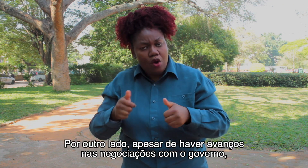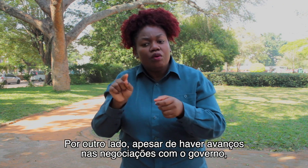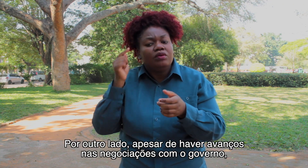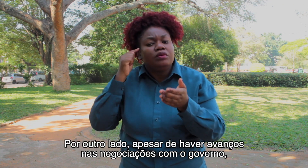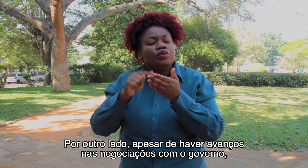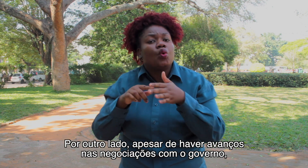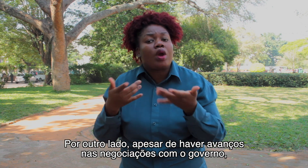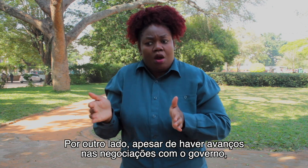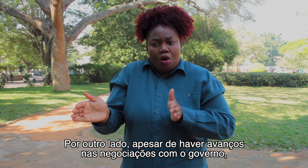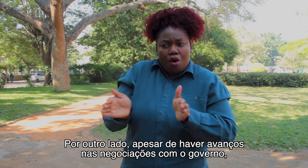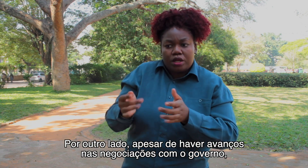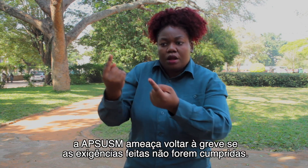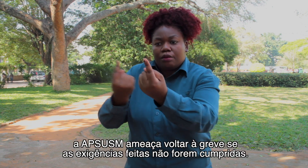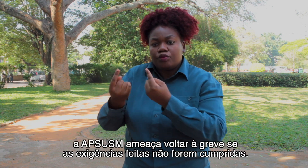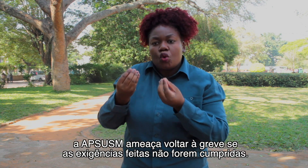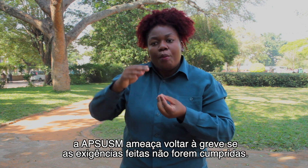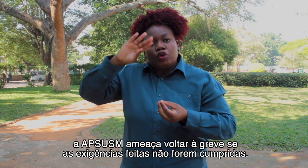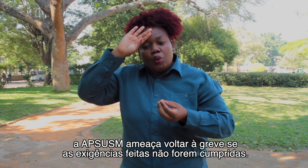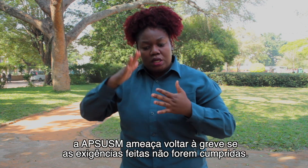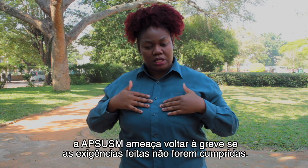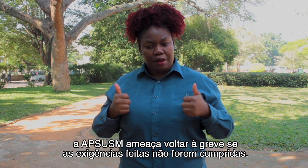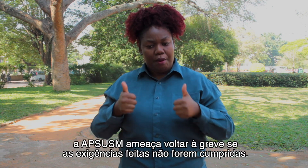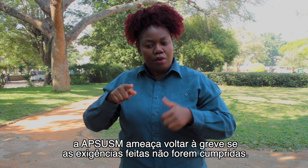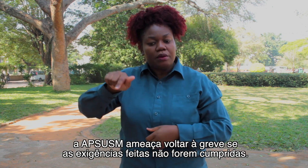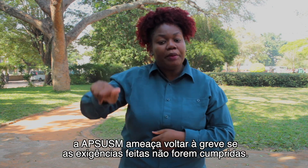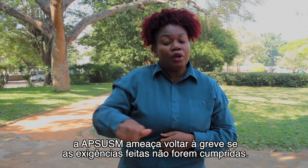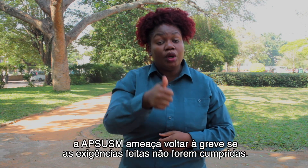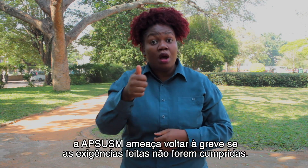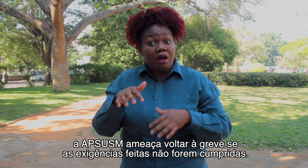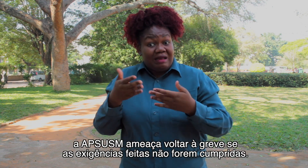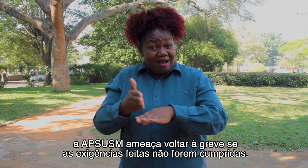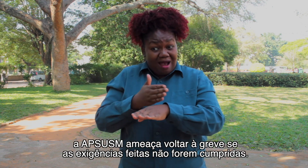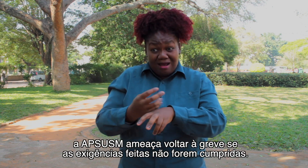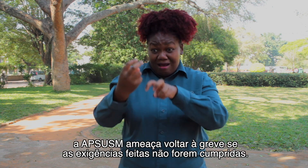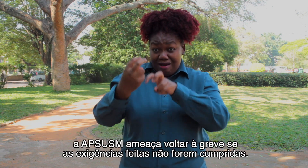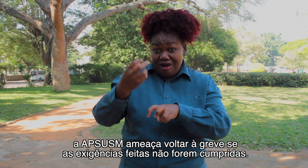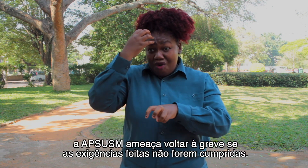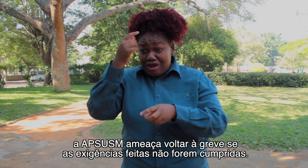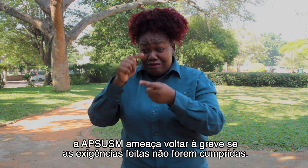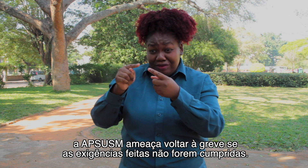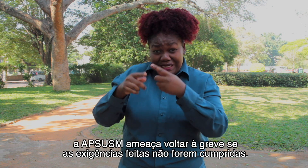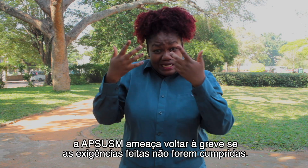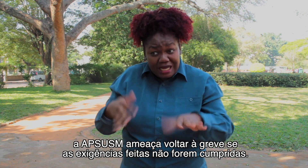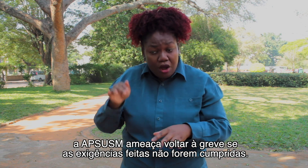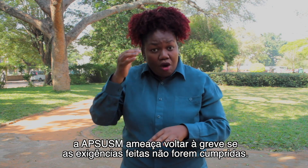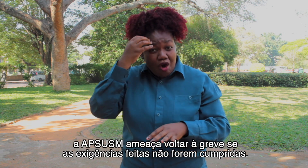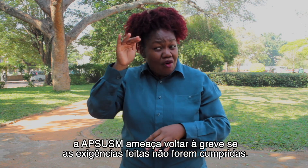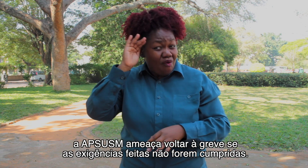nas negociações com o governo, a APSUM ameaça voltar à greve se as exigências feitas não forem cumpridas.